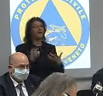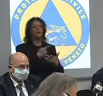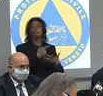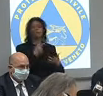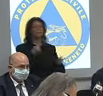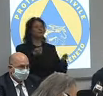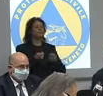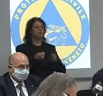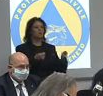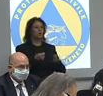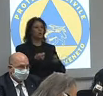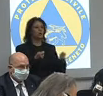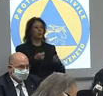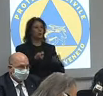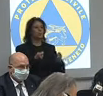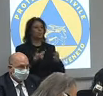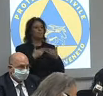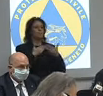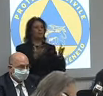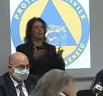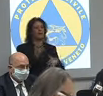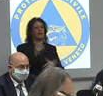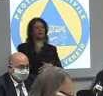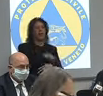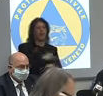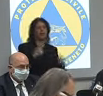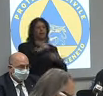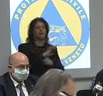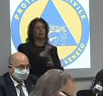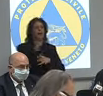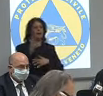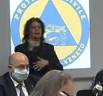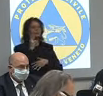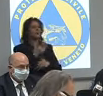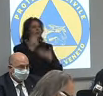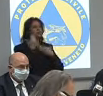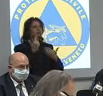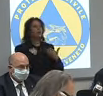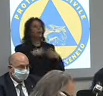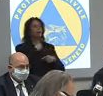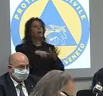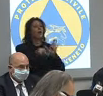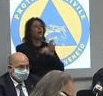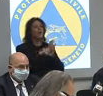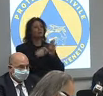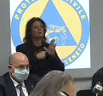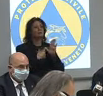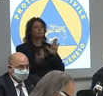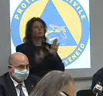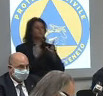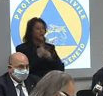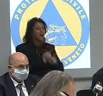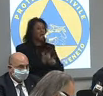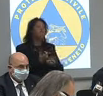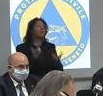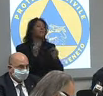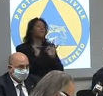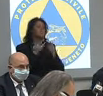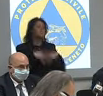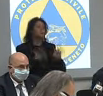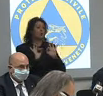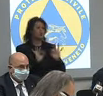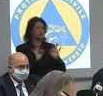cantieri e quello che fanno gli altri sono bravi. Con queste leggi funziona così. Punto. E se qualcuno mi sta ascoltando e sta pensando, beh, ma